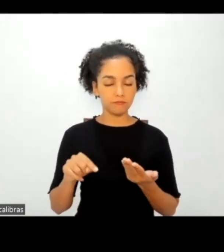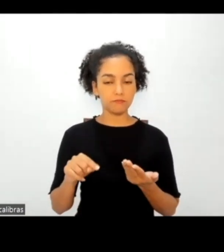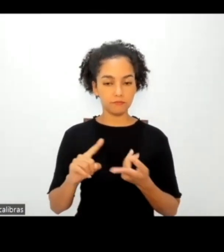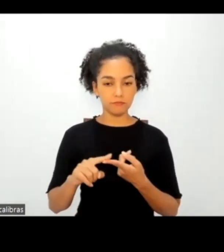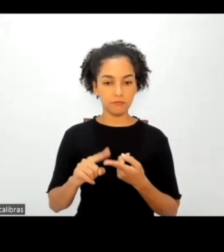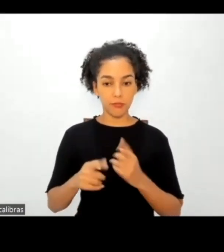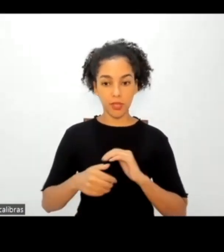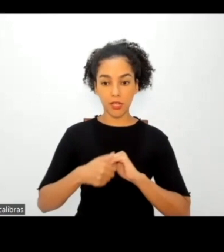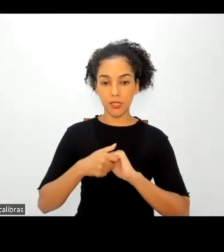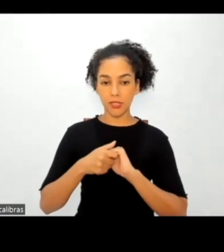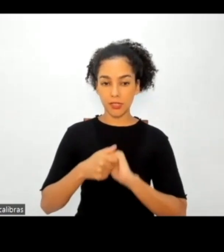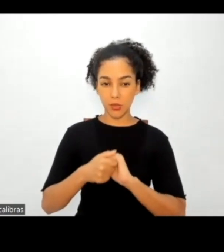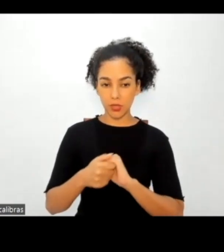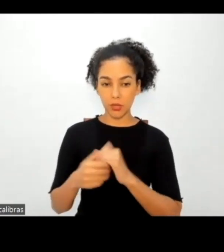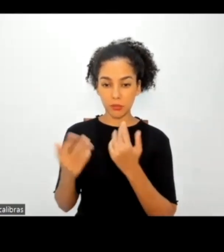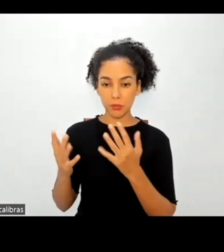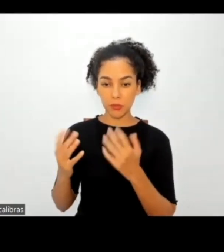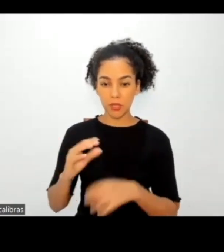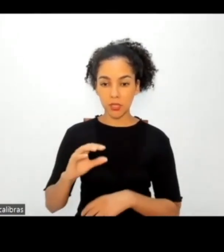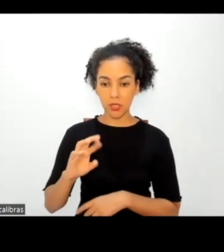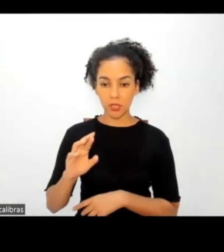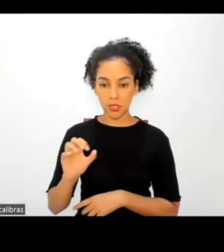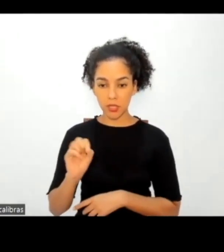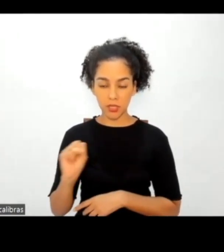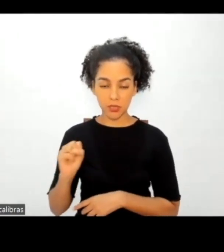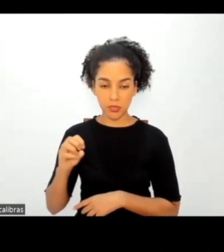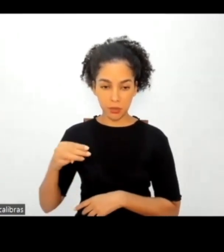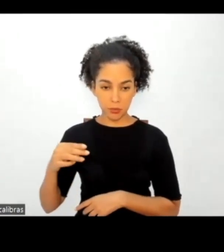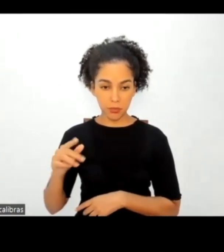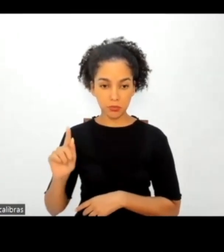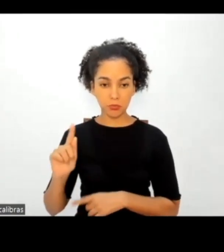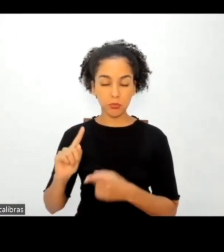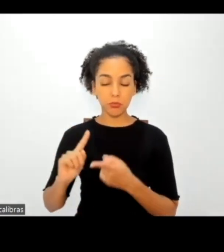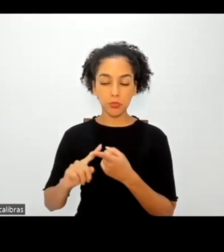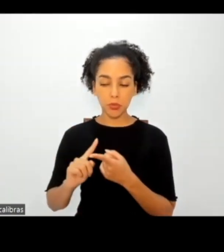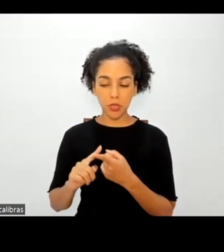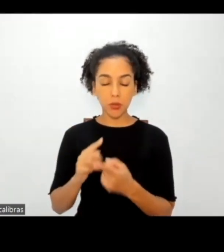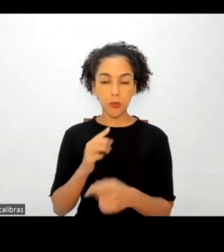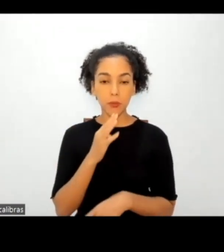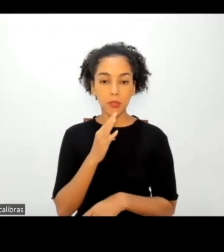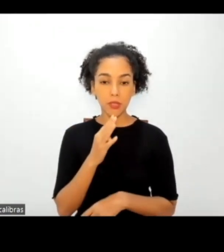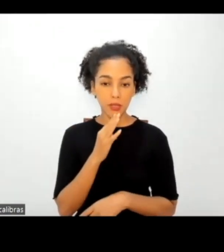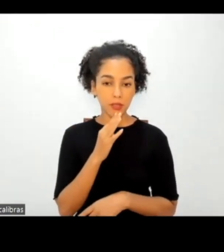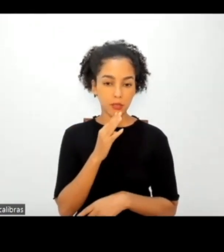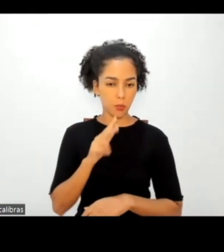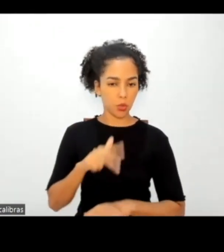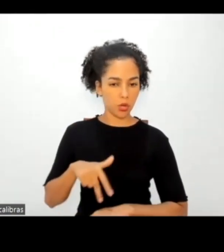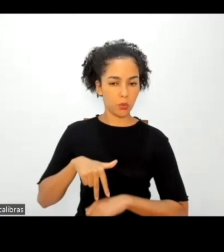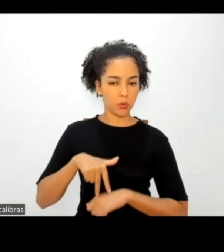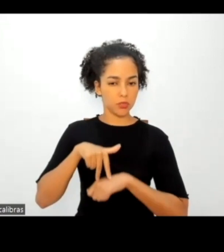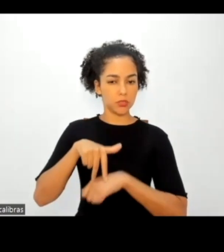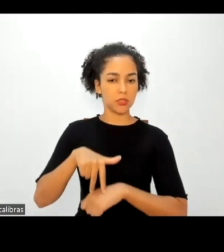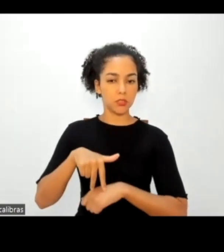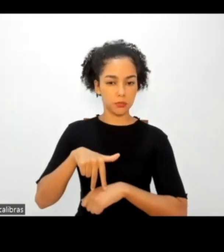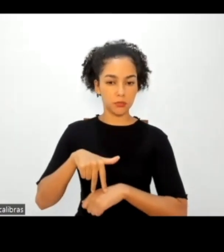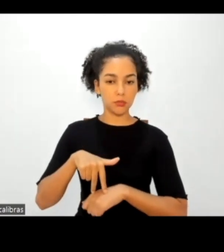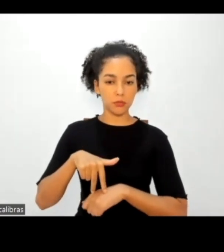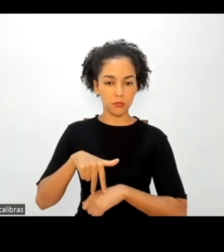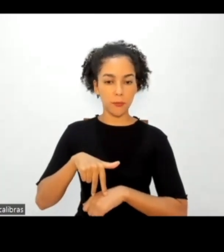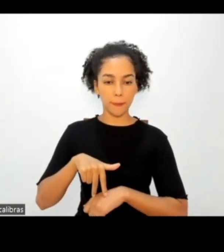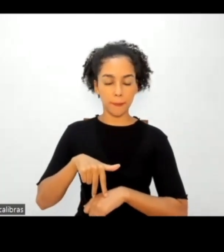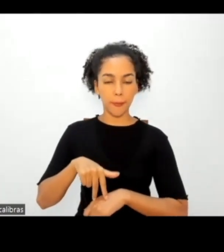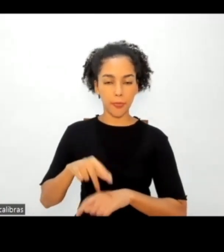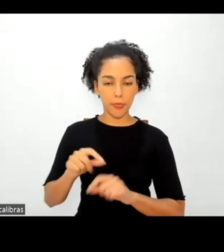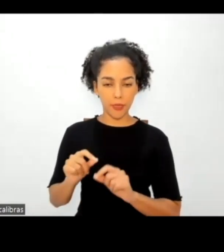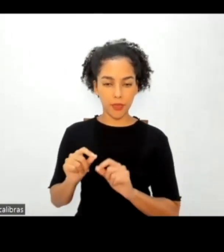CRES Minas, né, que é reconhecido nacionalmente no sentido desse protagonismo também, né, de construir